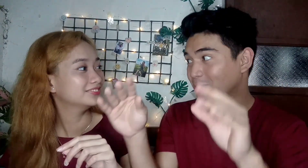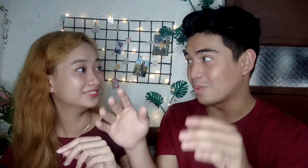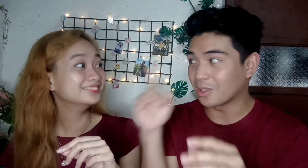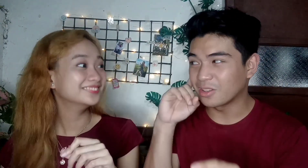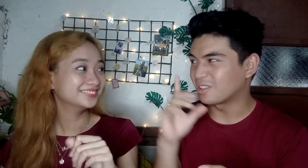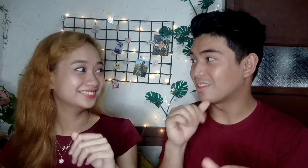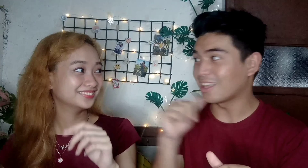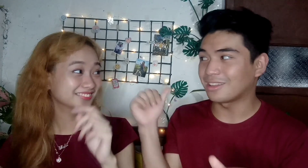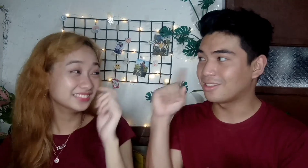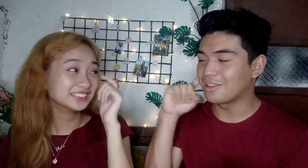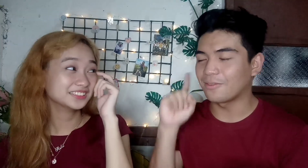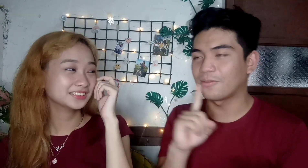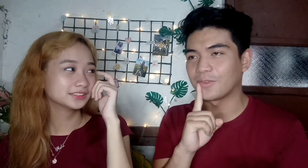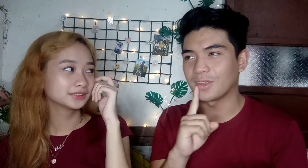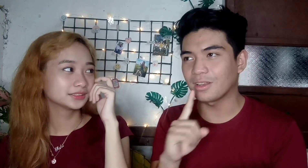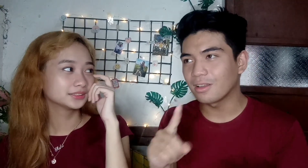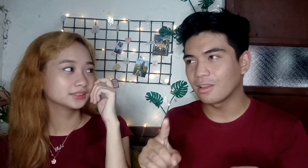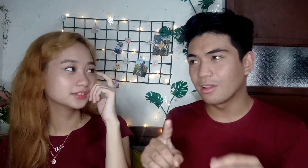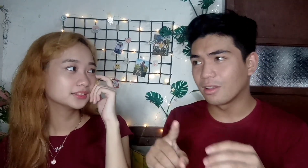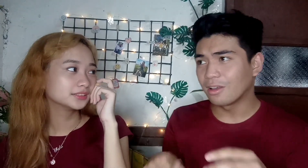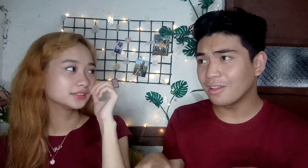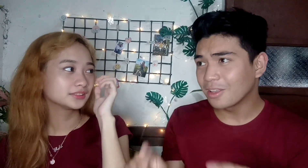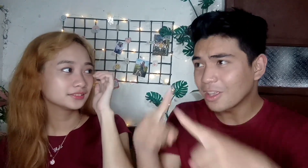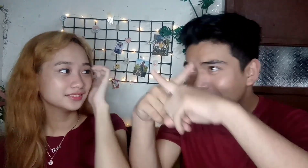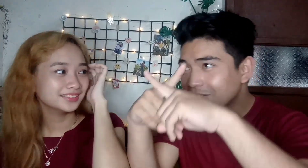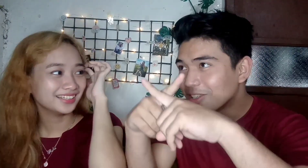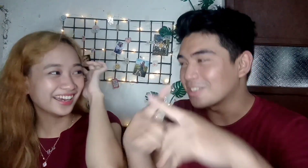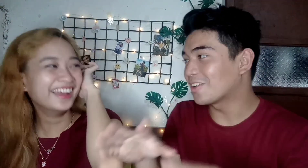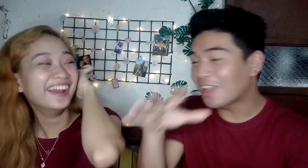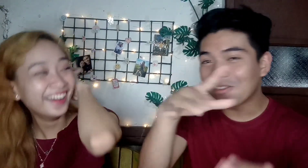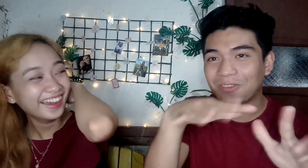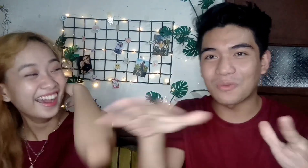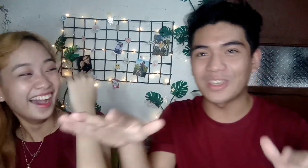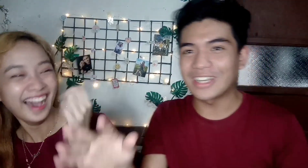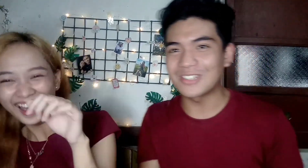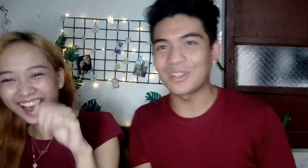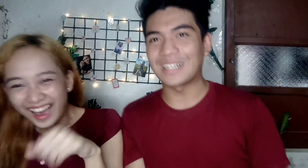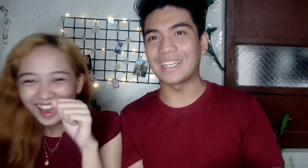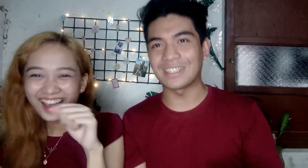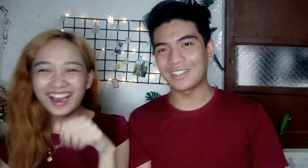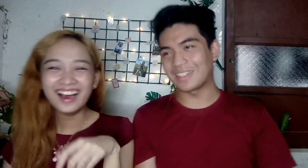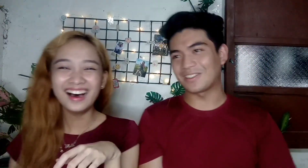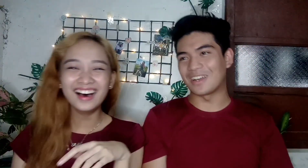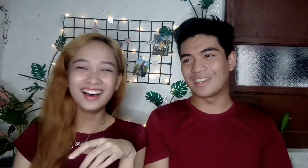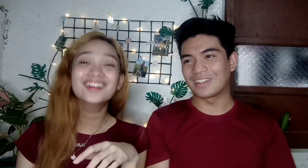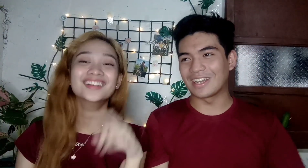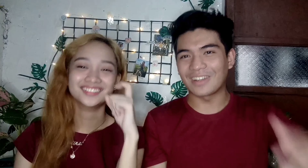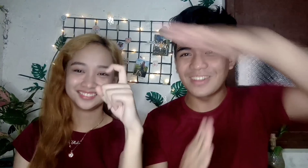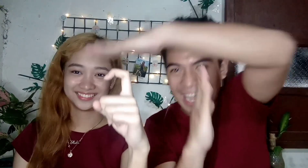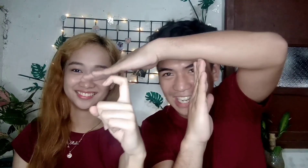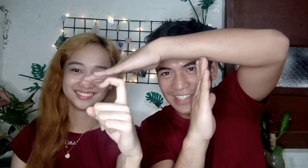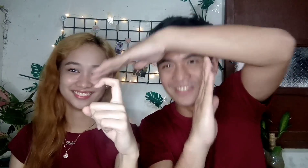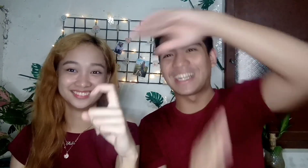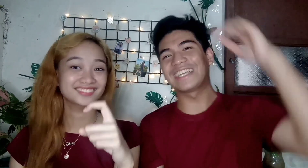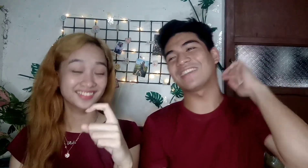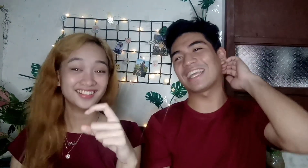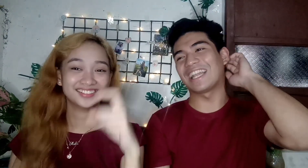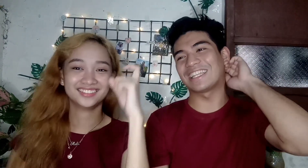nakakausap tayo, not deaf. Ganyan ko. Huh? X? Kasi guys, magpipinger spell, guys. Ayun. Kung ano ginagawa, gaganun pa, guys. Kaya letter